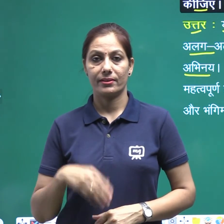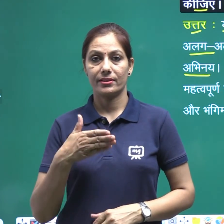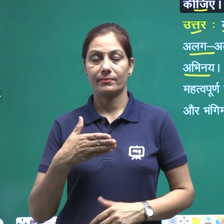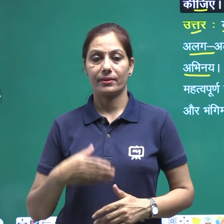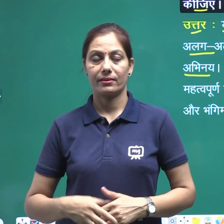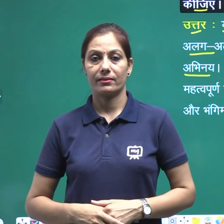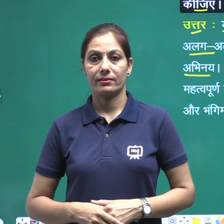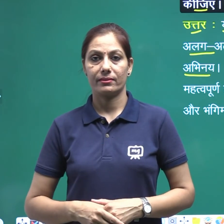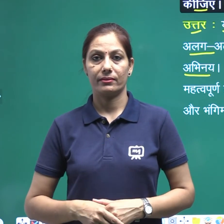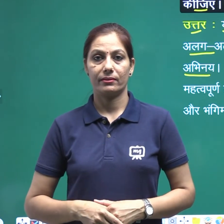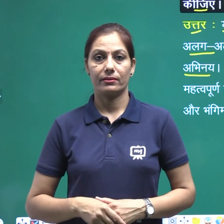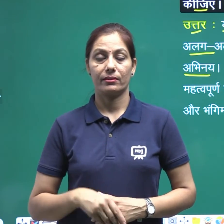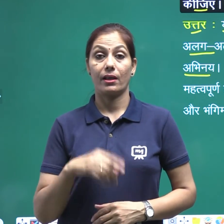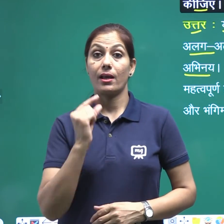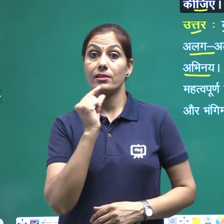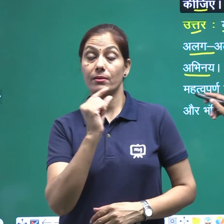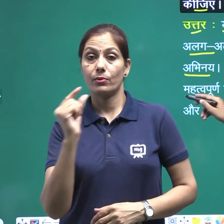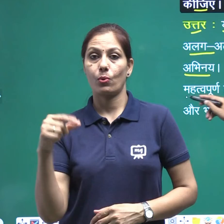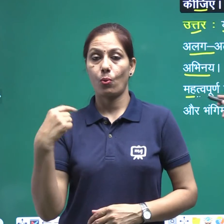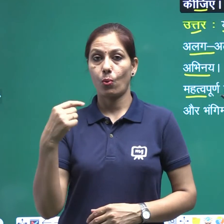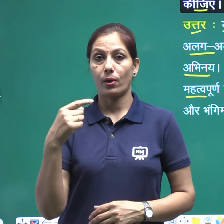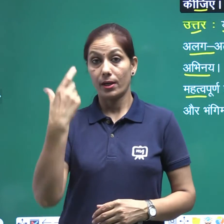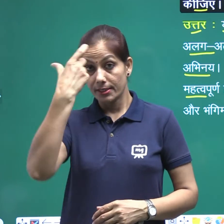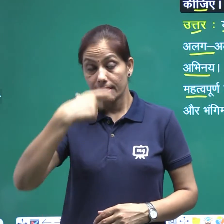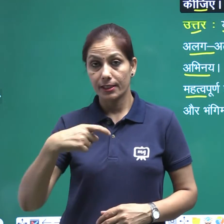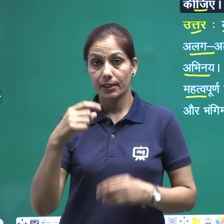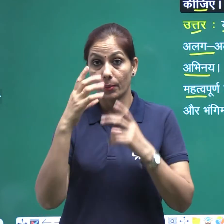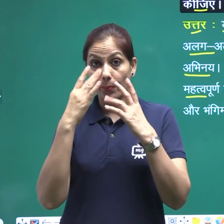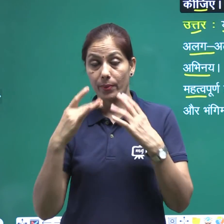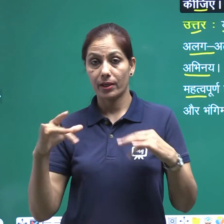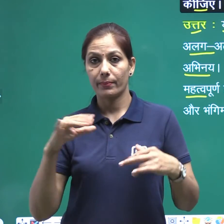इसमें शब्द और भंगिमा महत्वपूर्ण होती है,